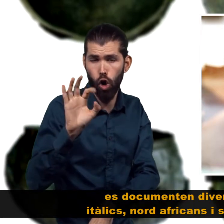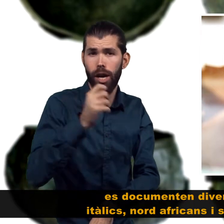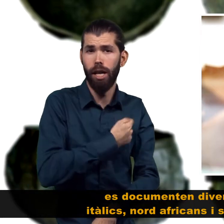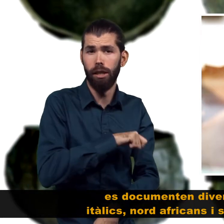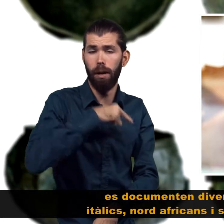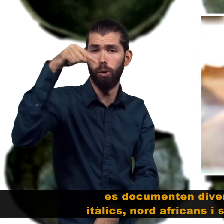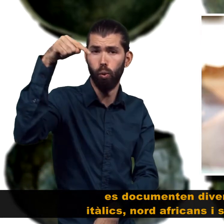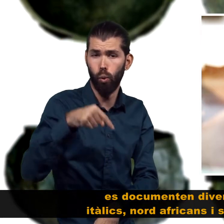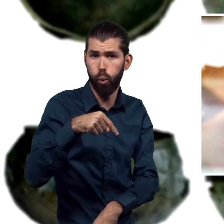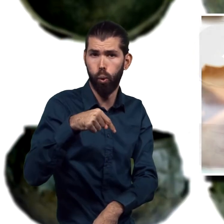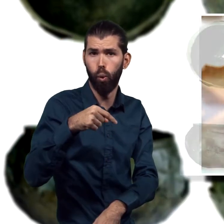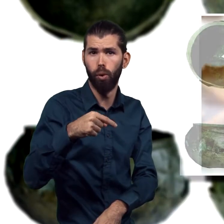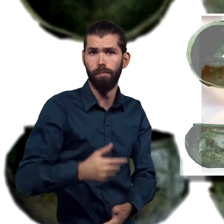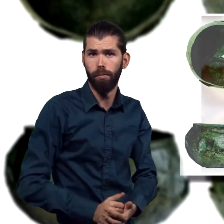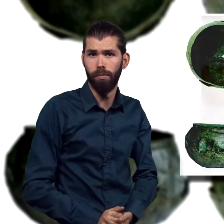sud-hispànics.